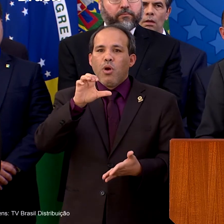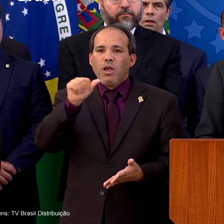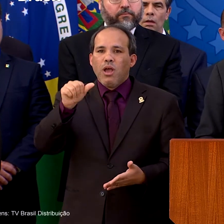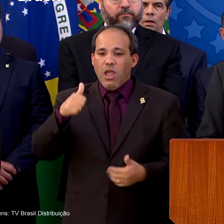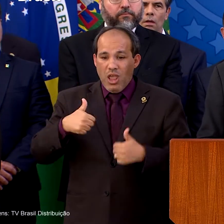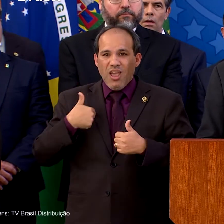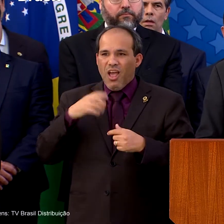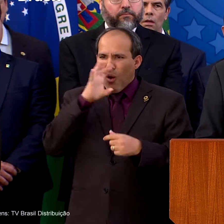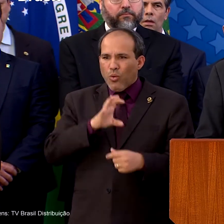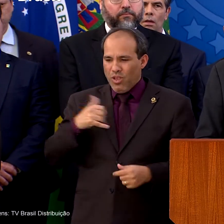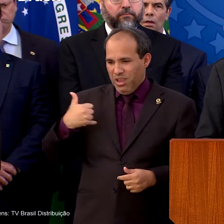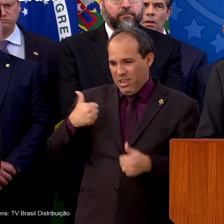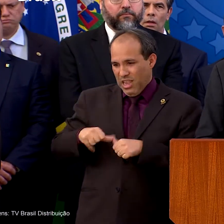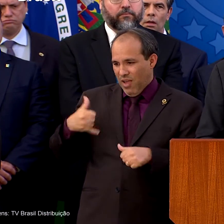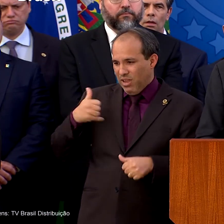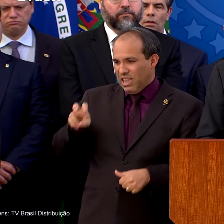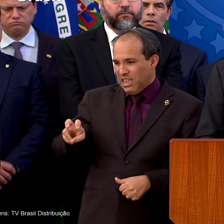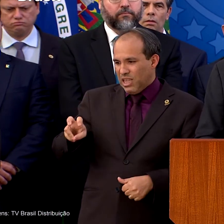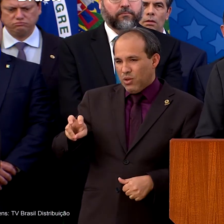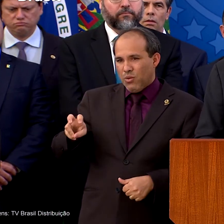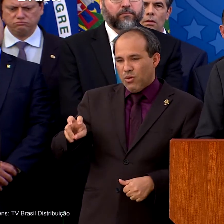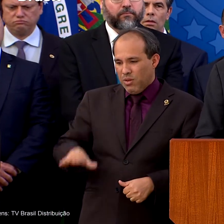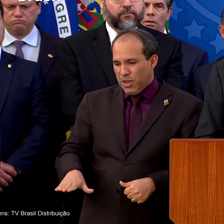mulher de gorda em eldorado paulista